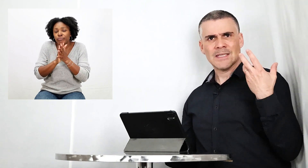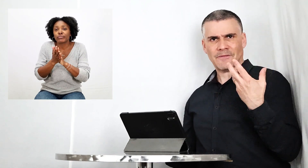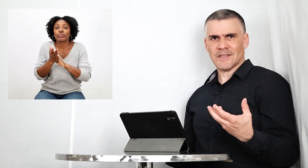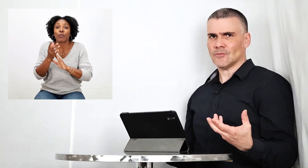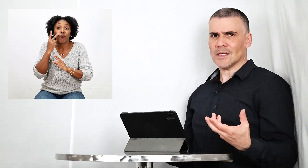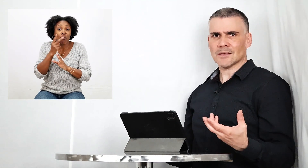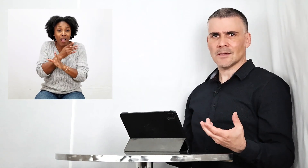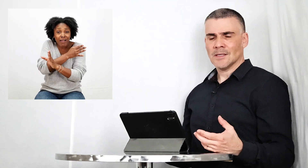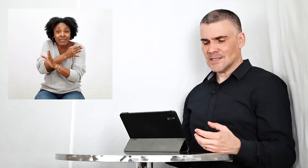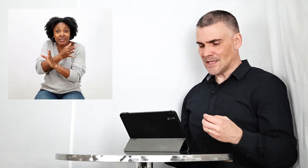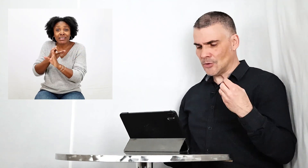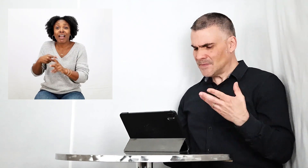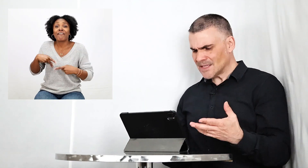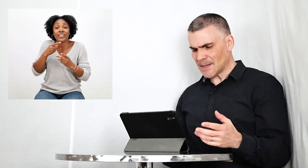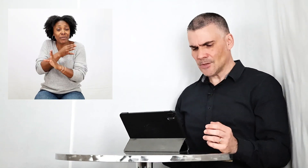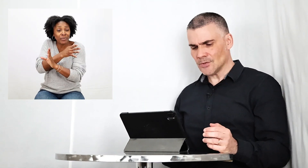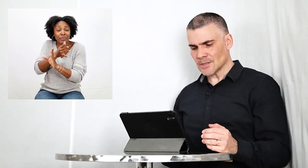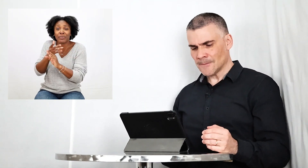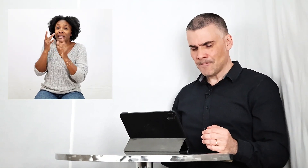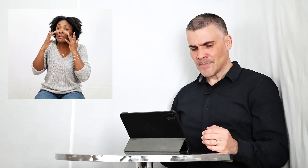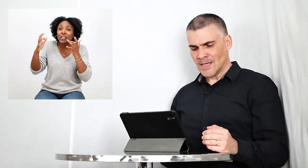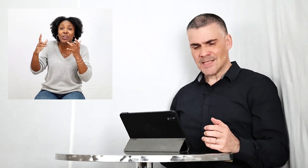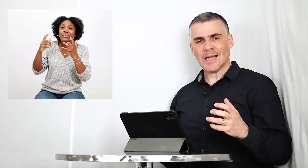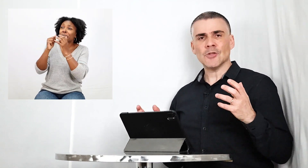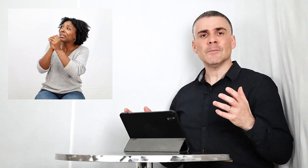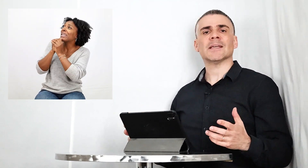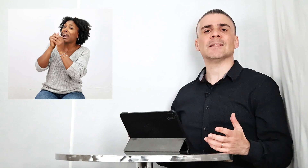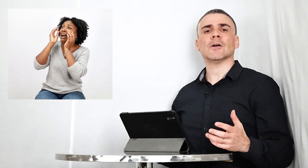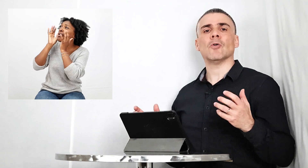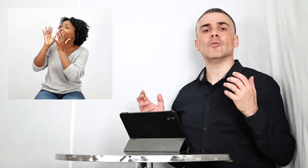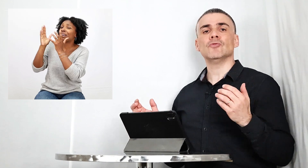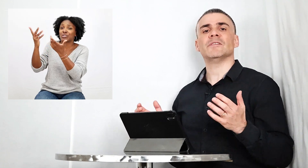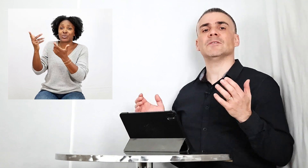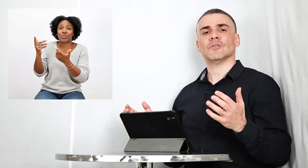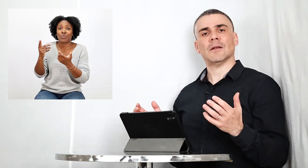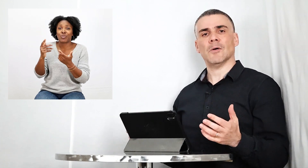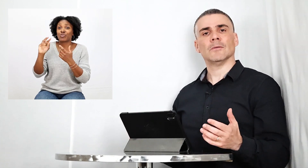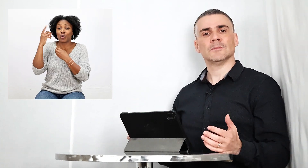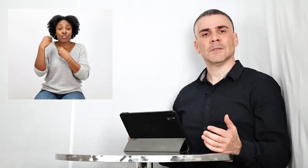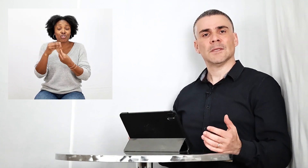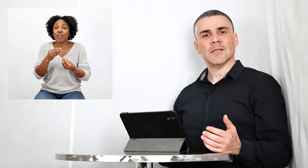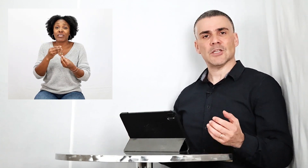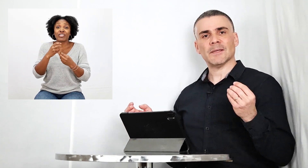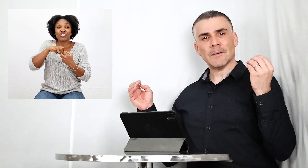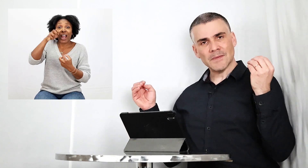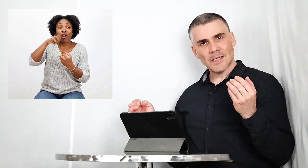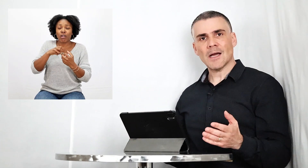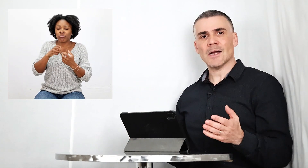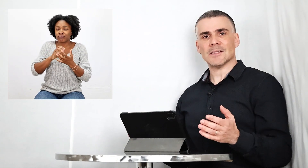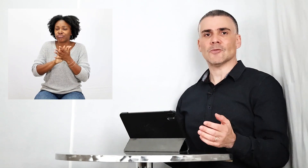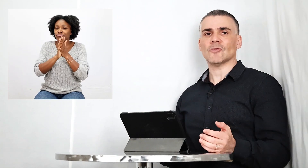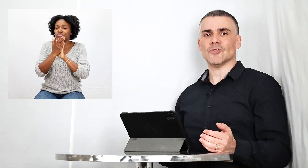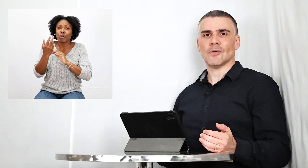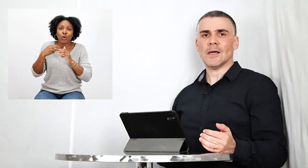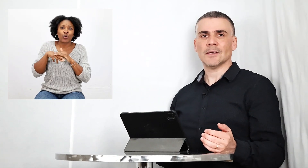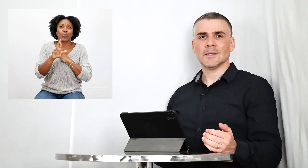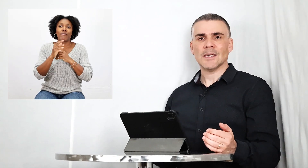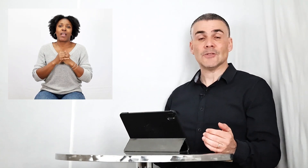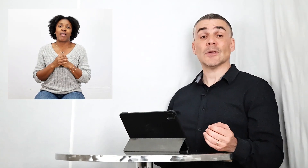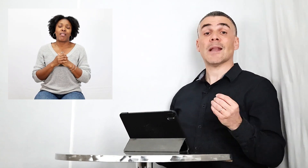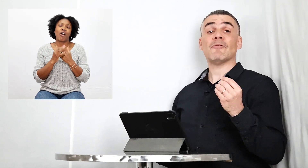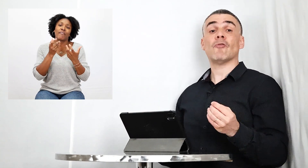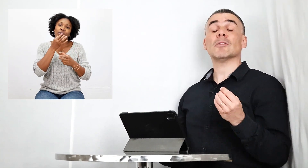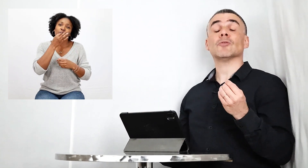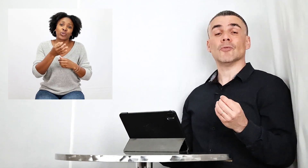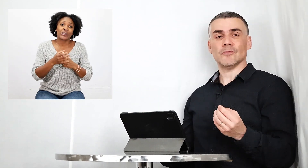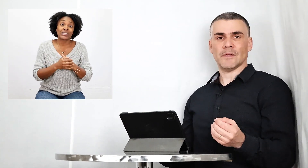adoration, sa façon d'être. C'est un homme d'expérience. C'est un homme qui a été renouvelé totalement. Et j'aimerais t'amener là, à cette conclusion-là,